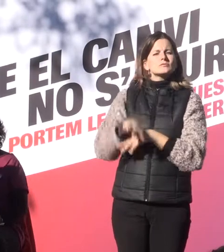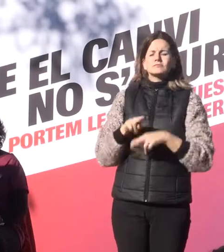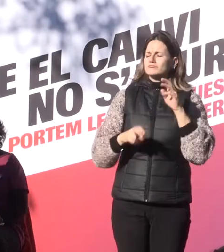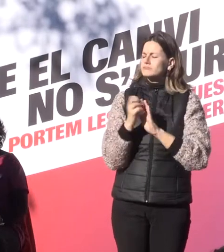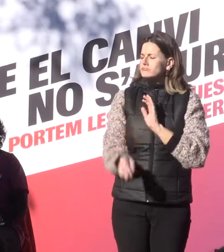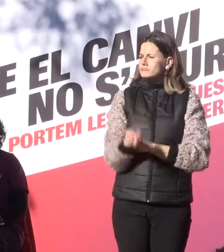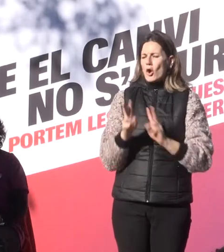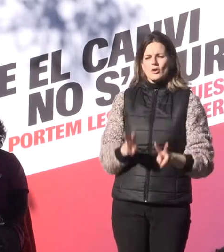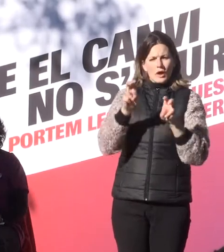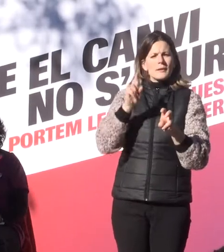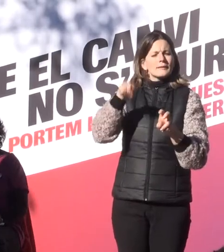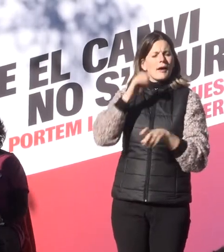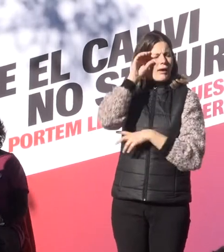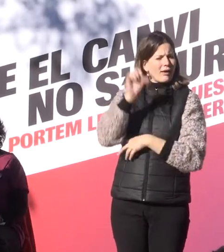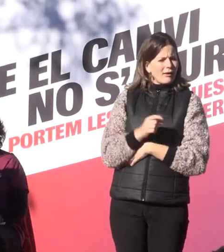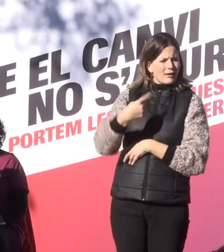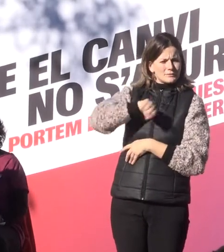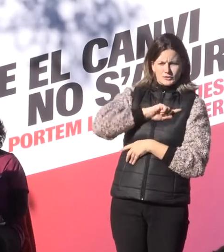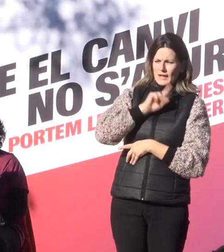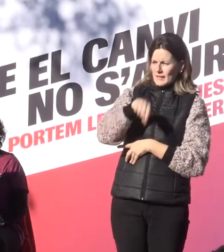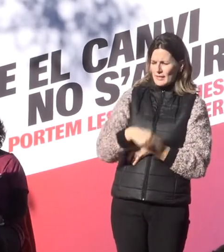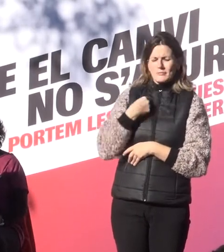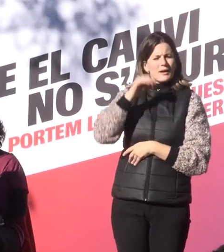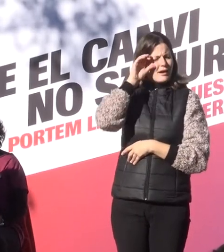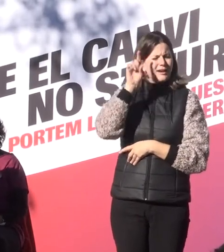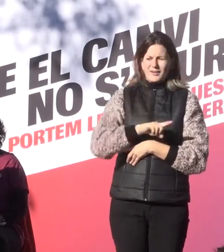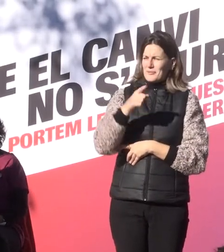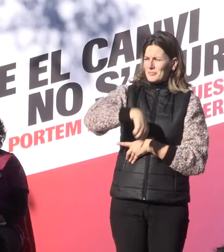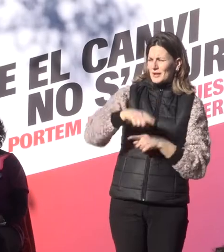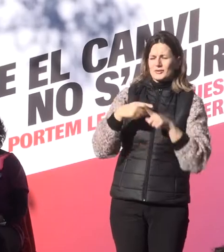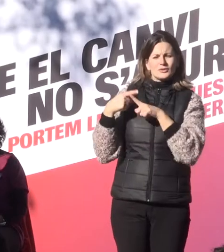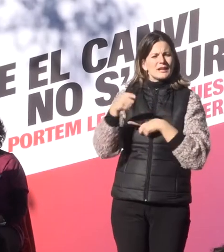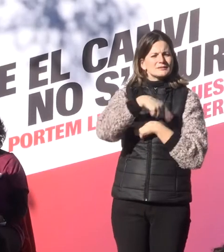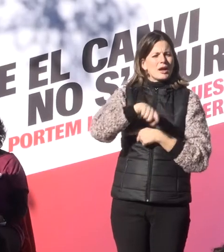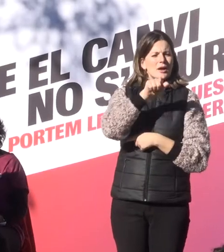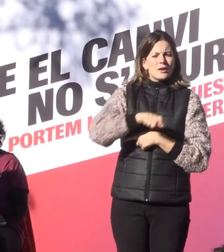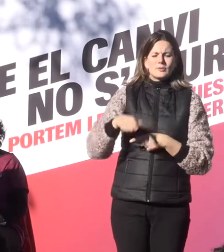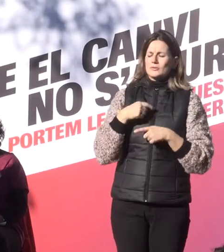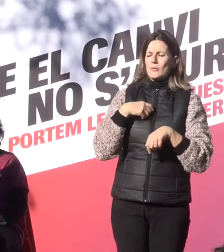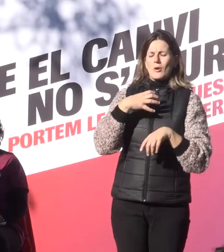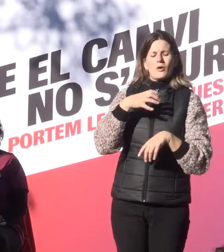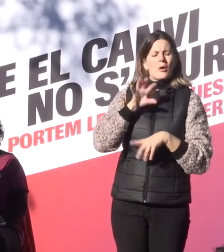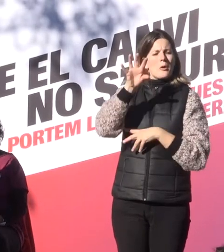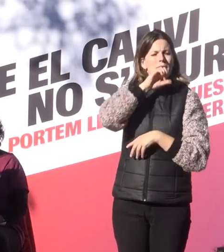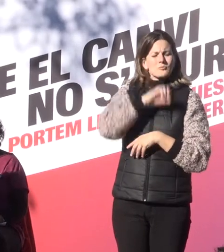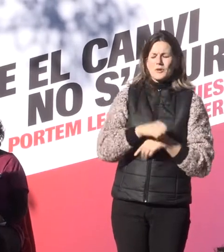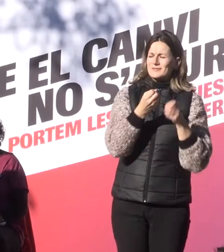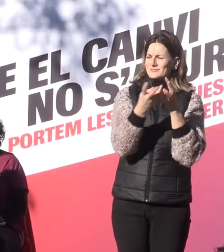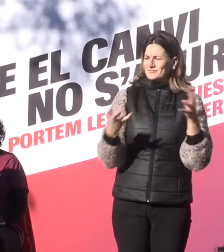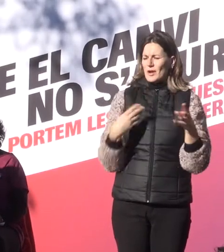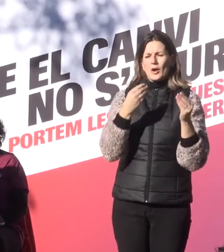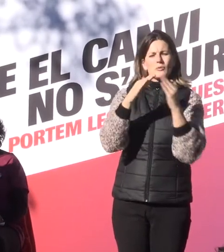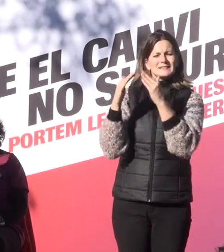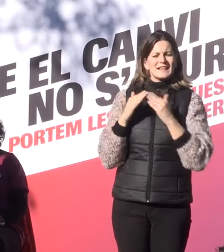también se nos escuche también se nos oiga porque también somos gente que sentimos muchas patrias en el corazón muchas casas